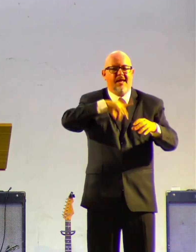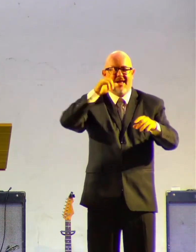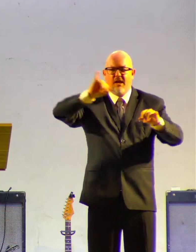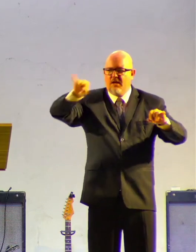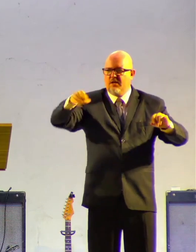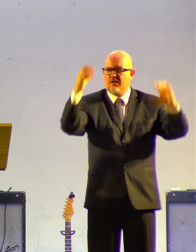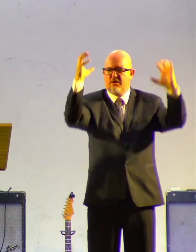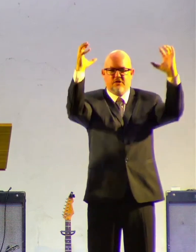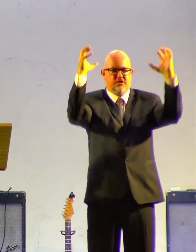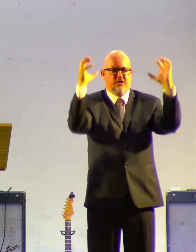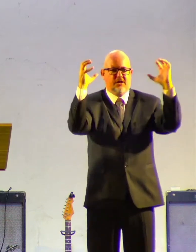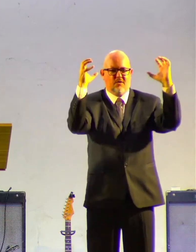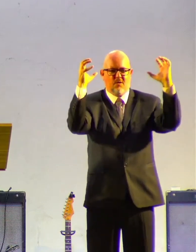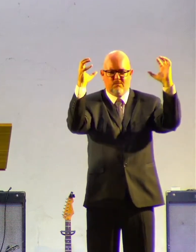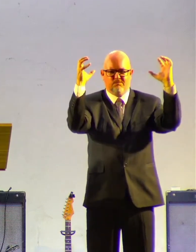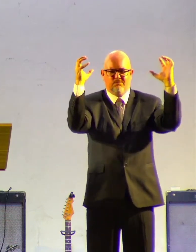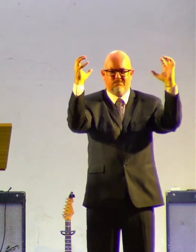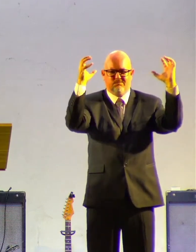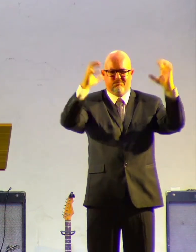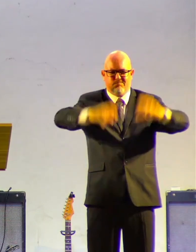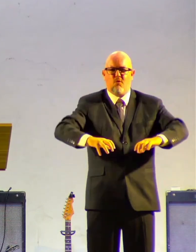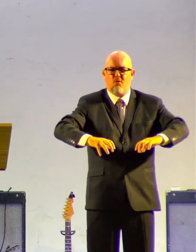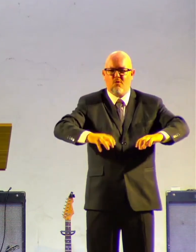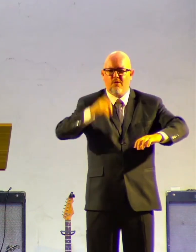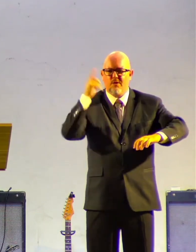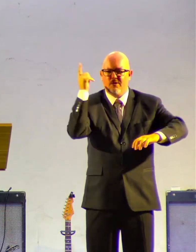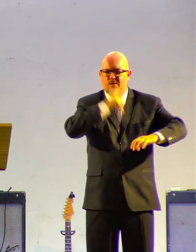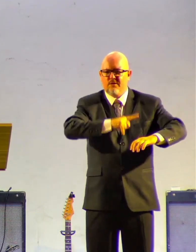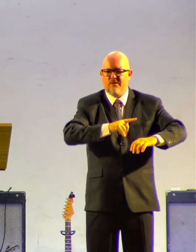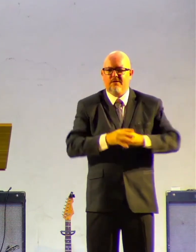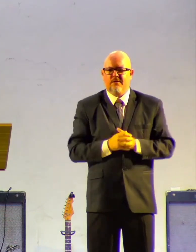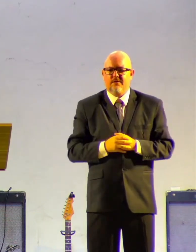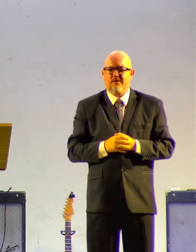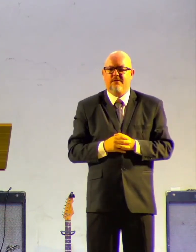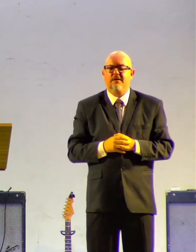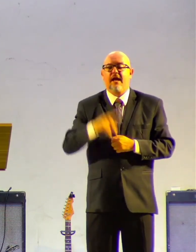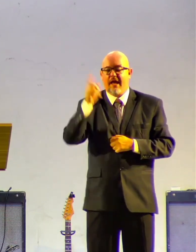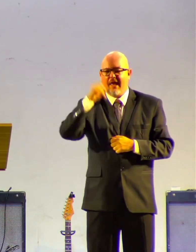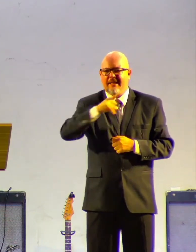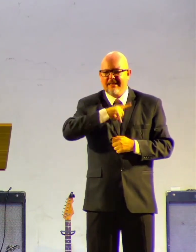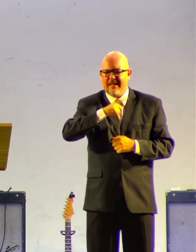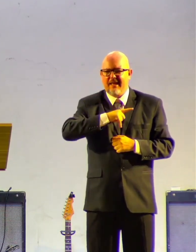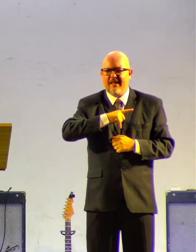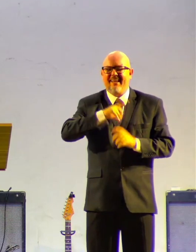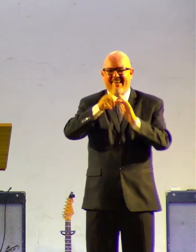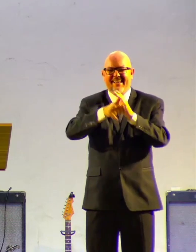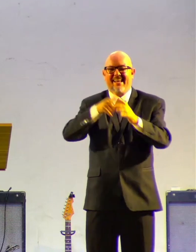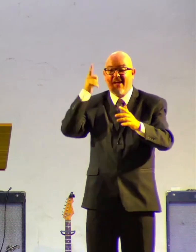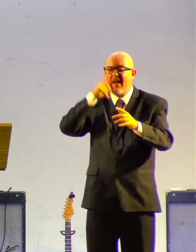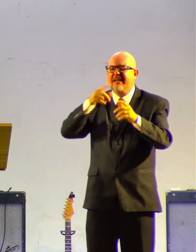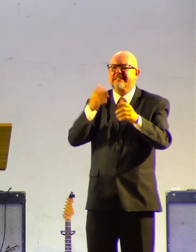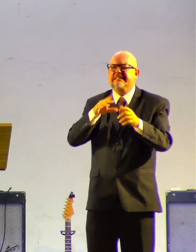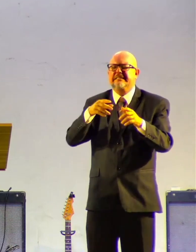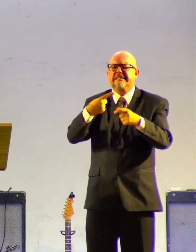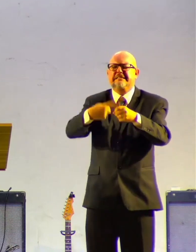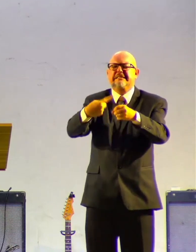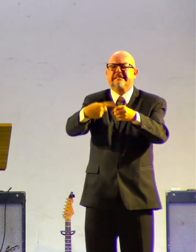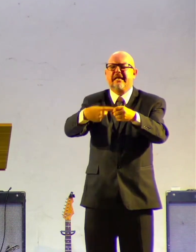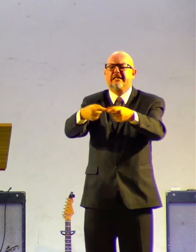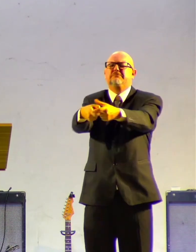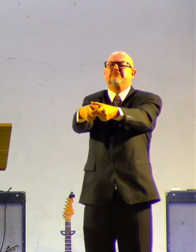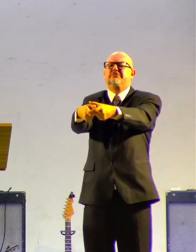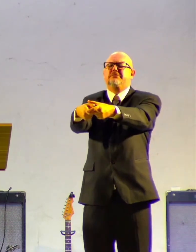de Jericó, sofre agora uma vergonhosa e acachapante derrota para a pequena cidade de